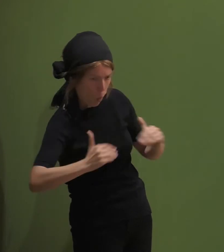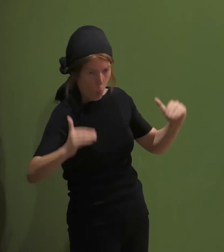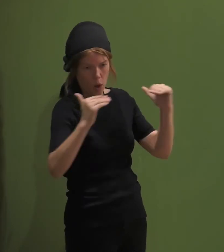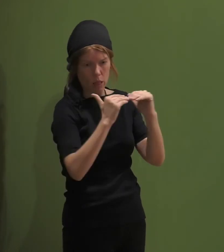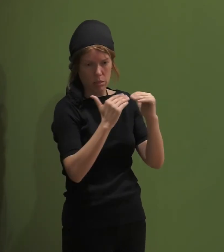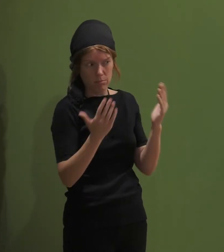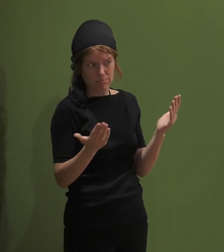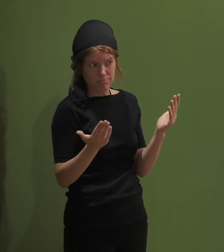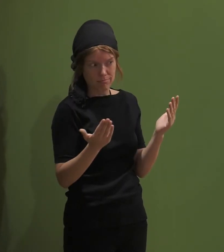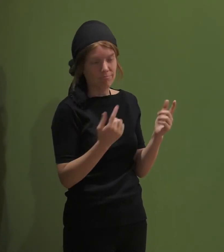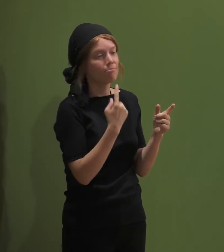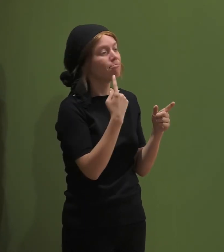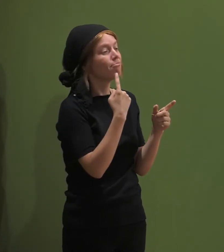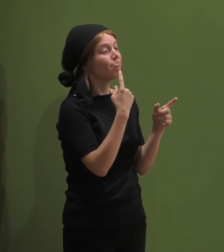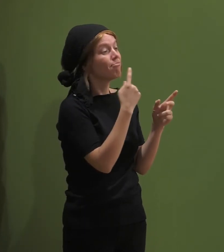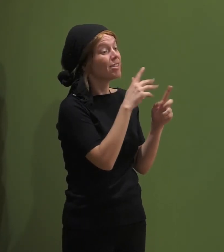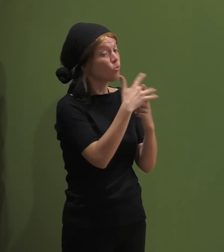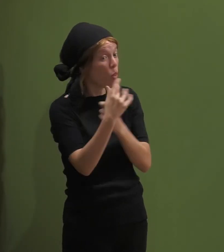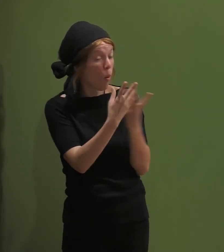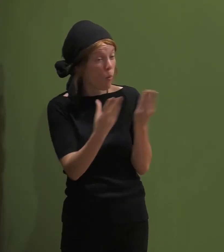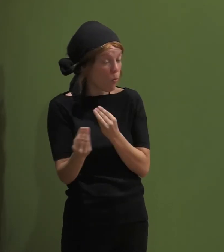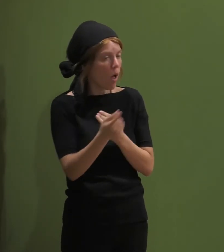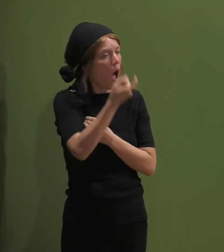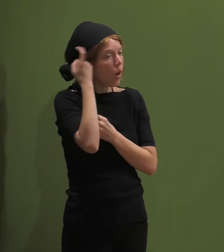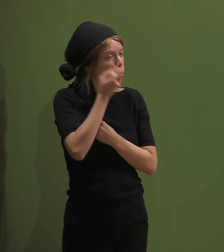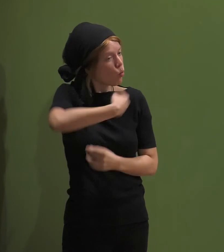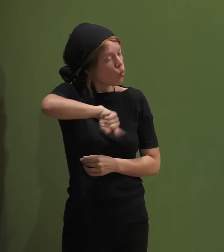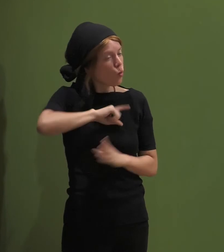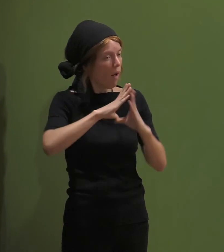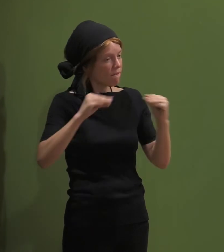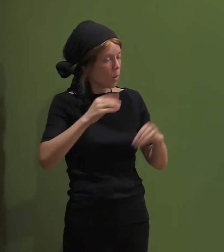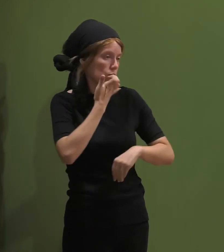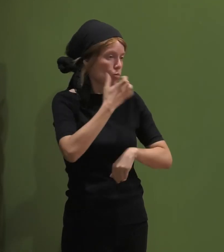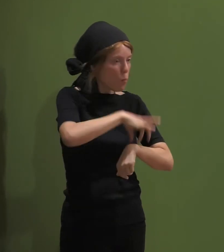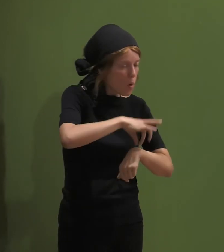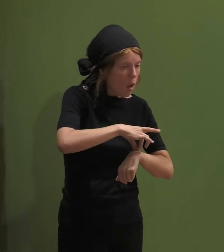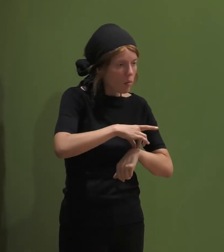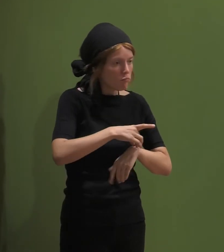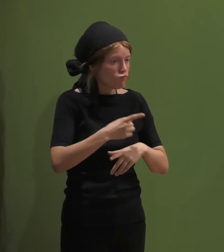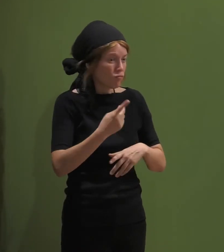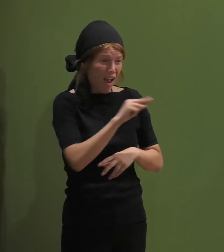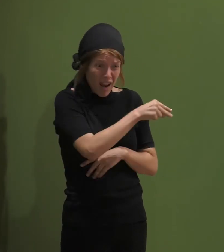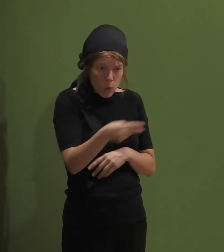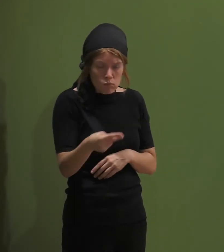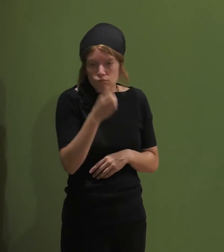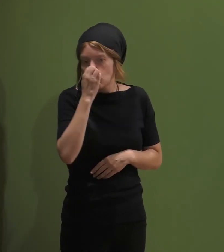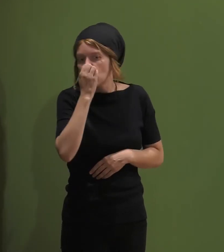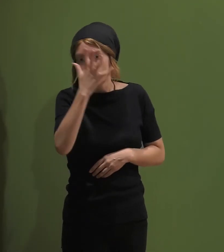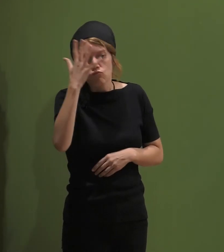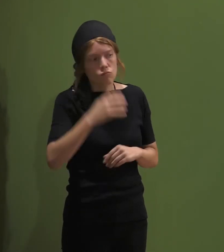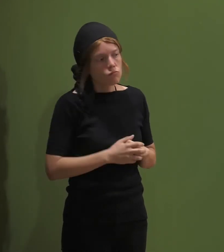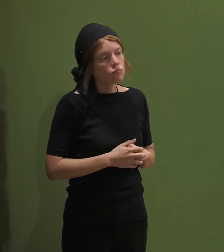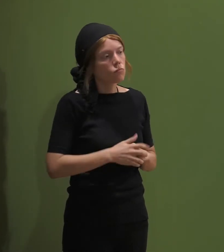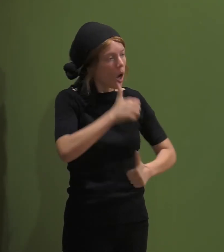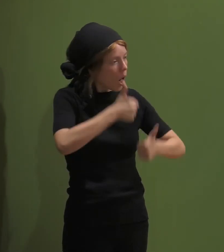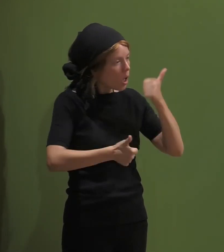condiciones. En muchos casos, hoy, nuestros alumnos de la Facultad de Medicina obtienen números tan buenos como los de esas facultades o mejores en